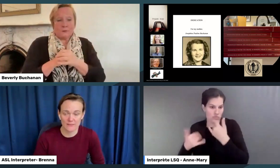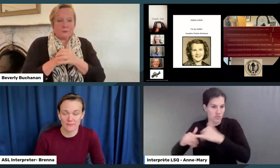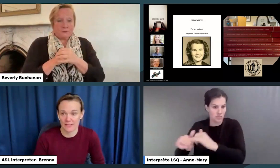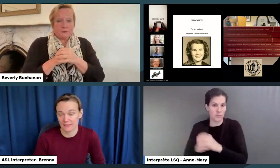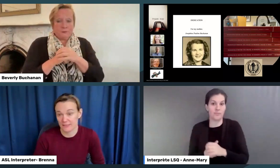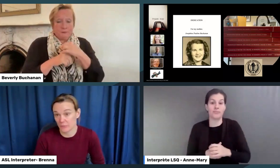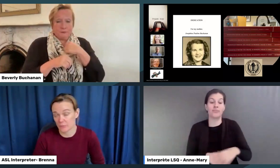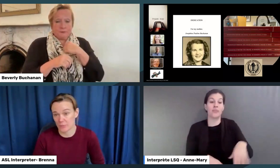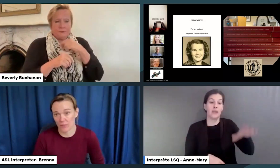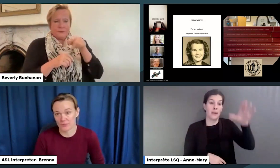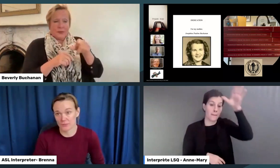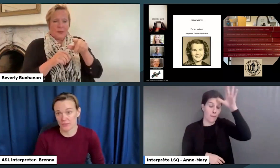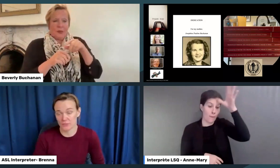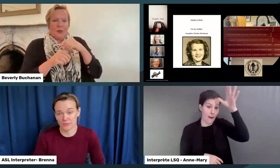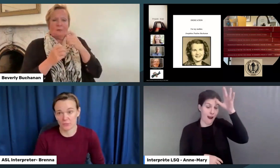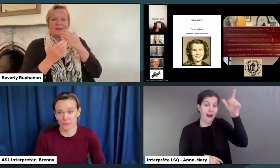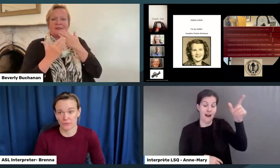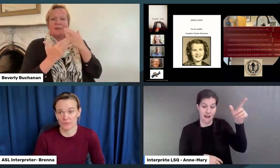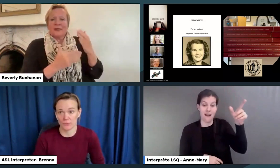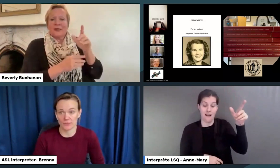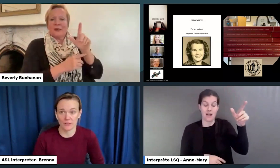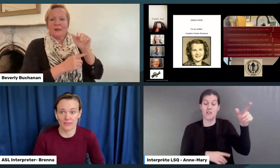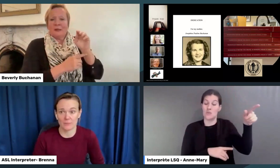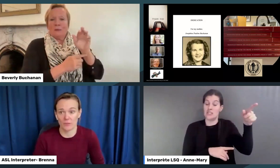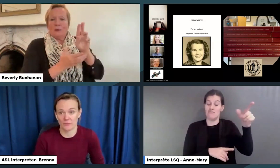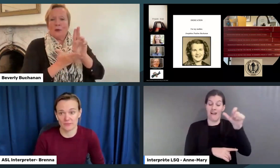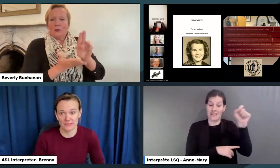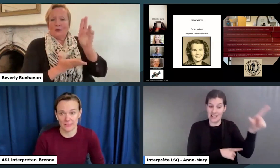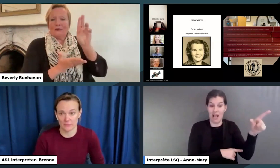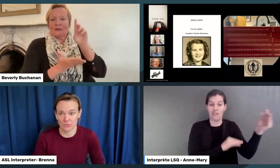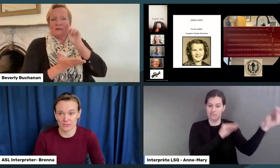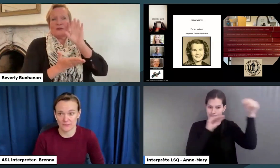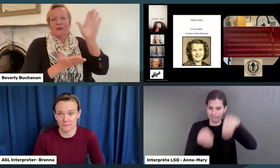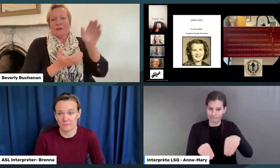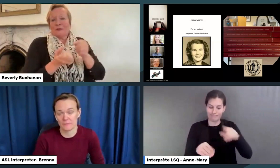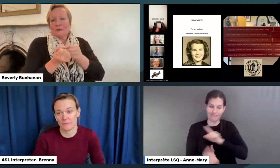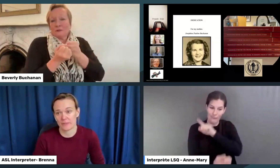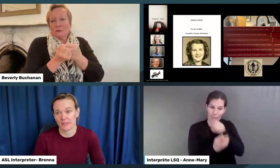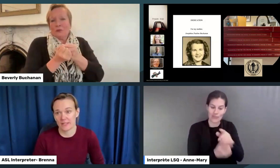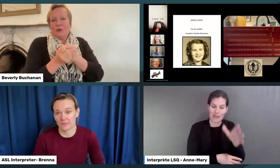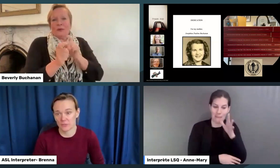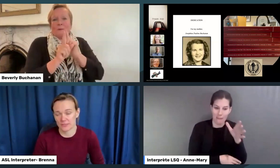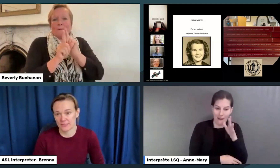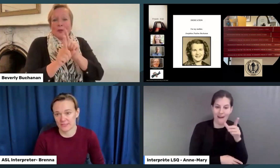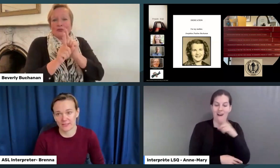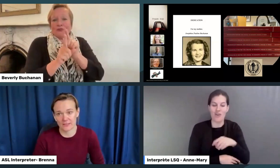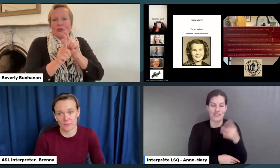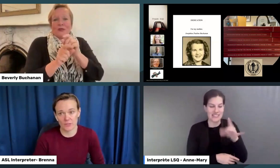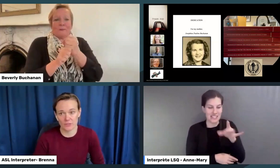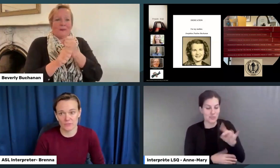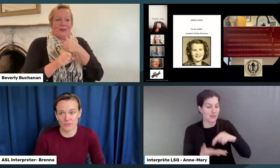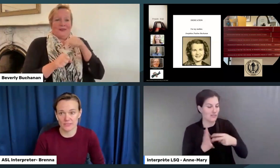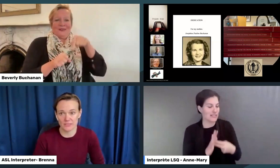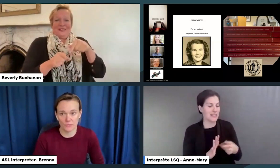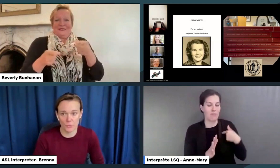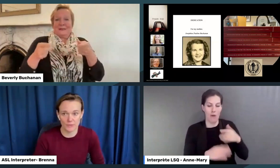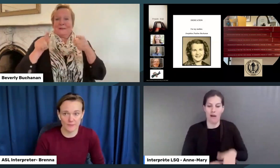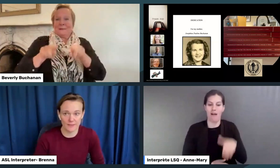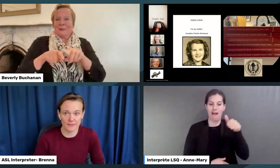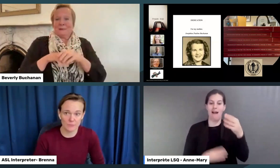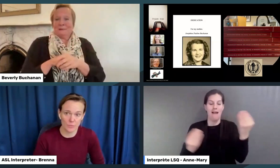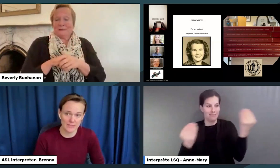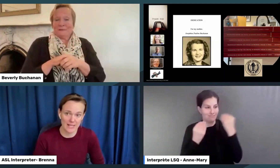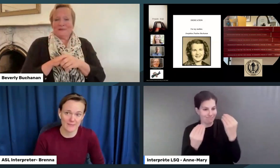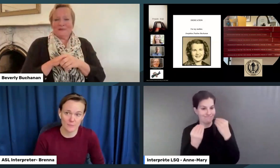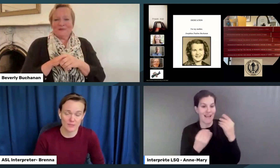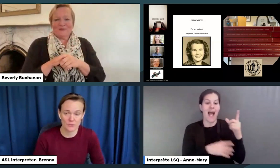une recherche que les gens qui peuvent entendre peuvent utiliser pour faire référence à ces langues-là. Un grand merci à l'Université de Lamar de leur soutien et